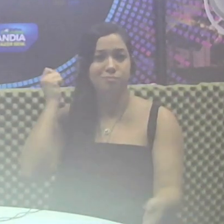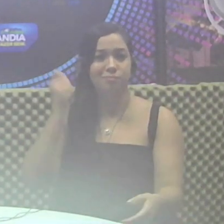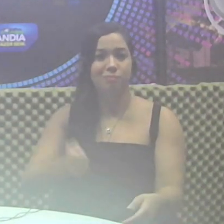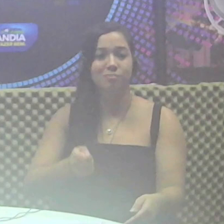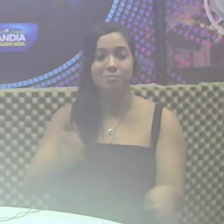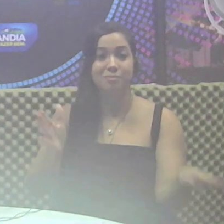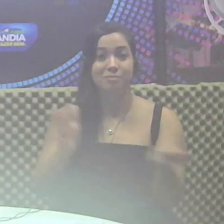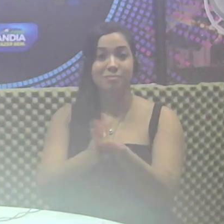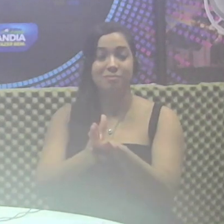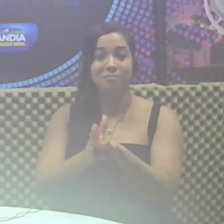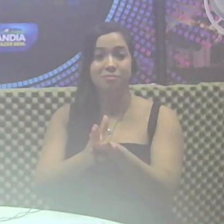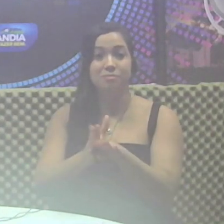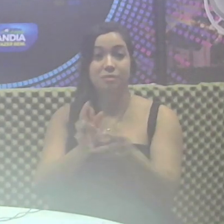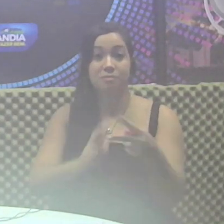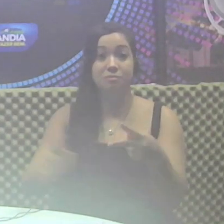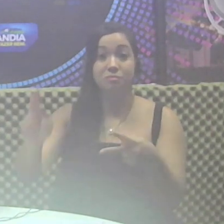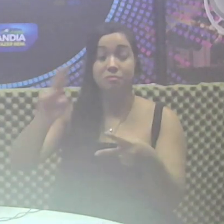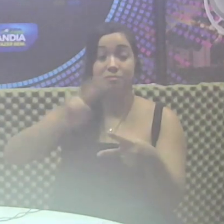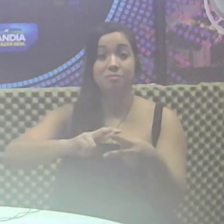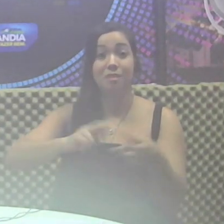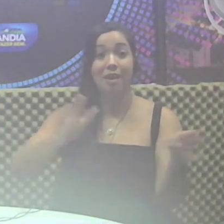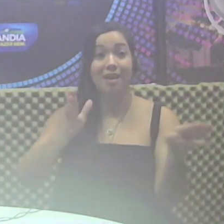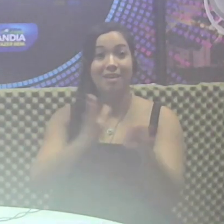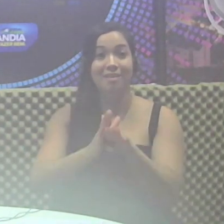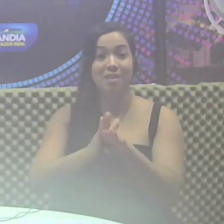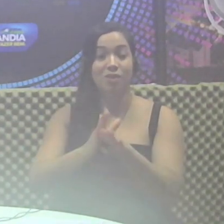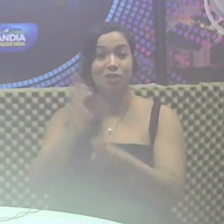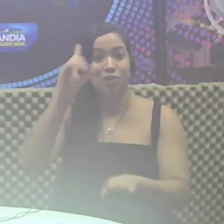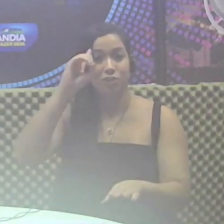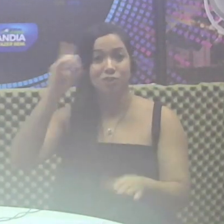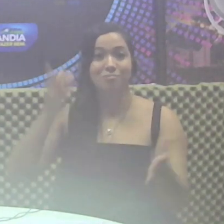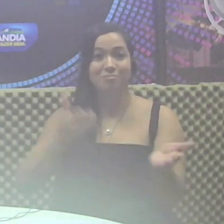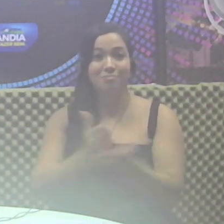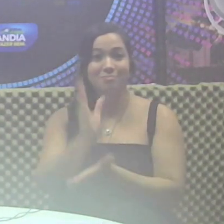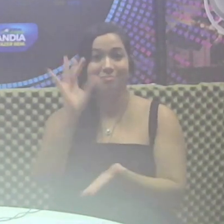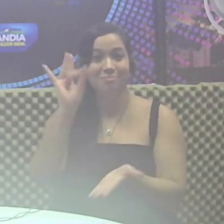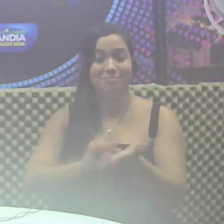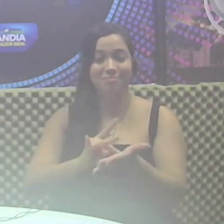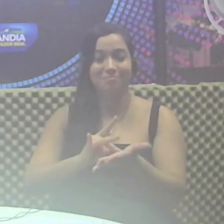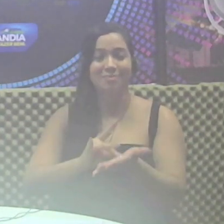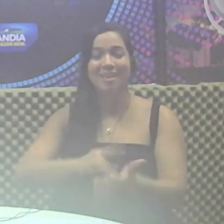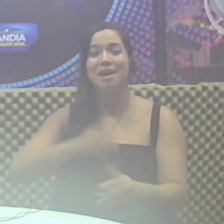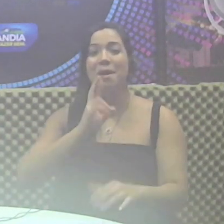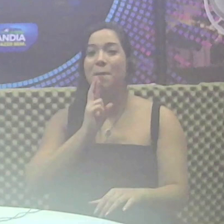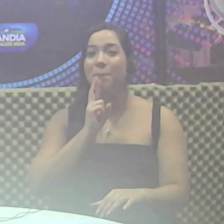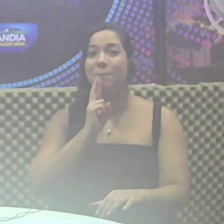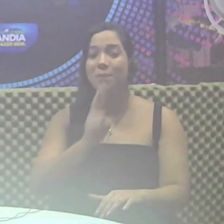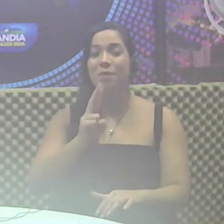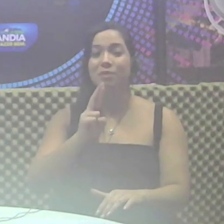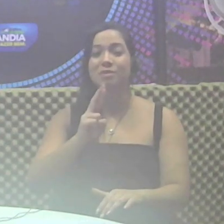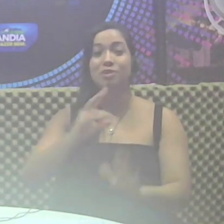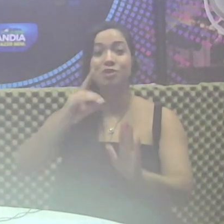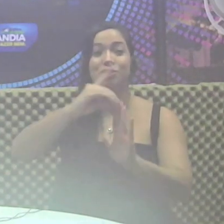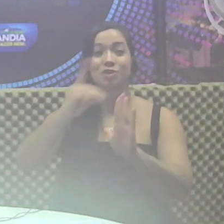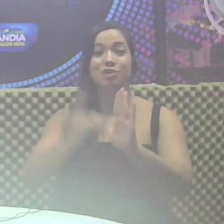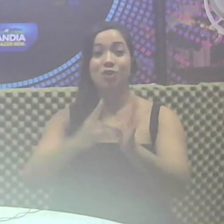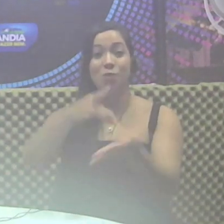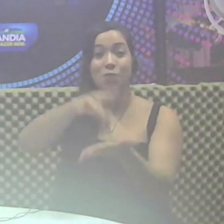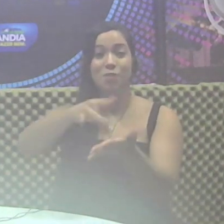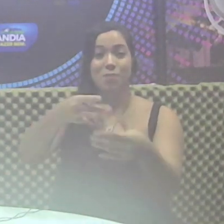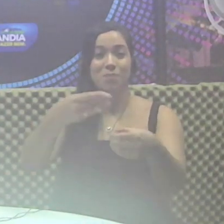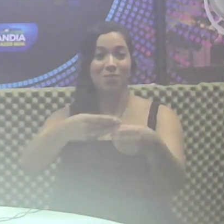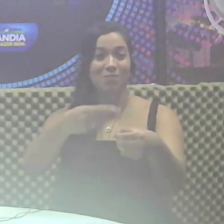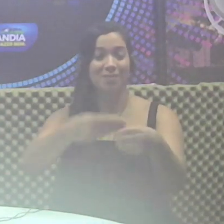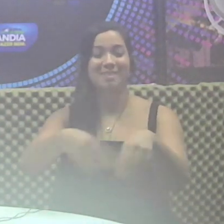para eventuais recursos até a homologação. O resultado será publicado no Diário Oficial do Município